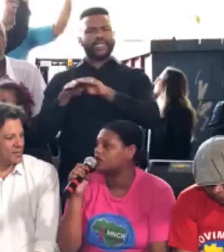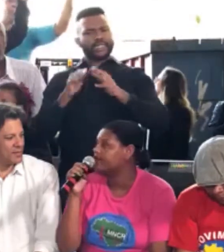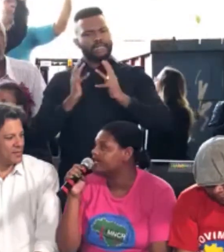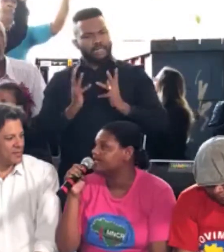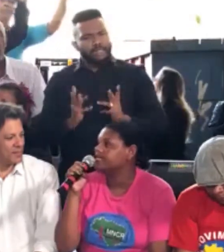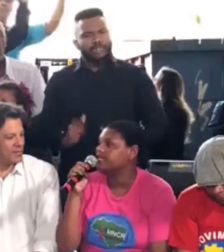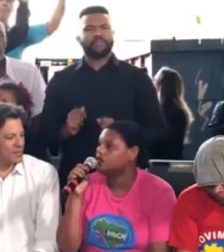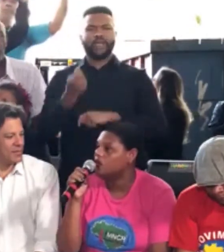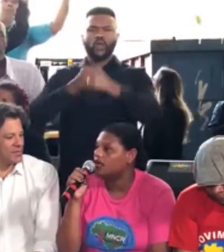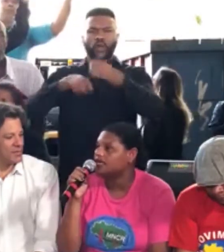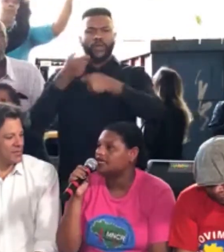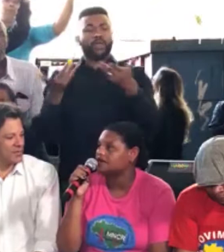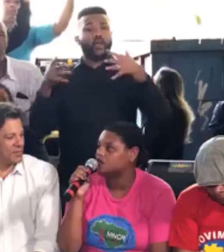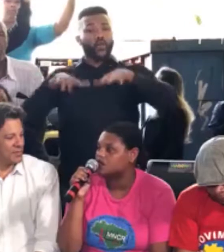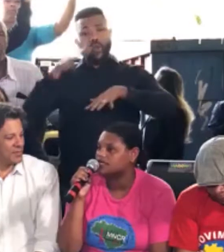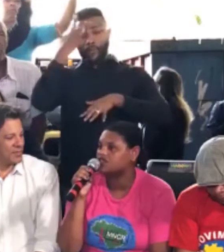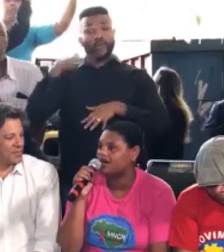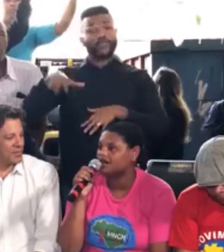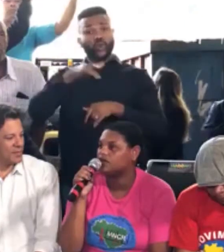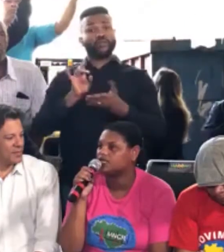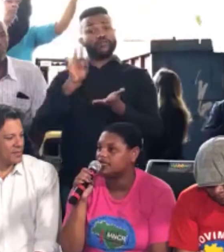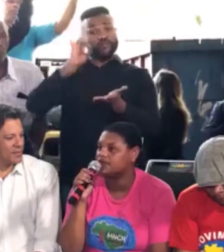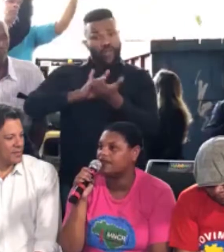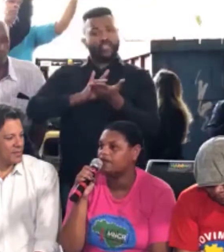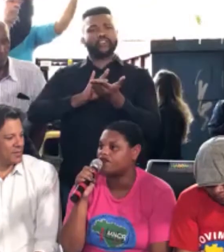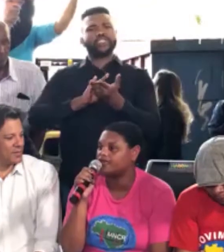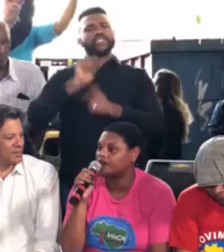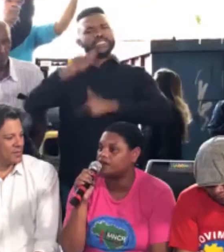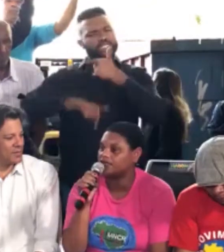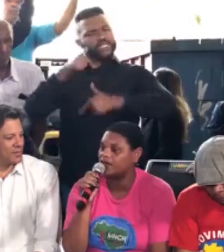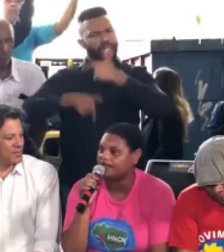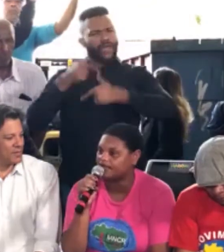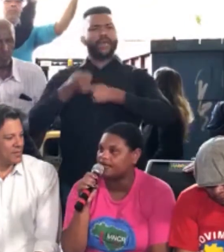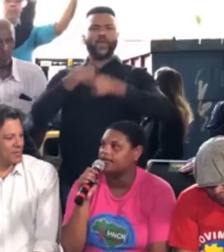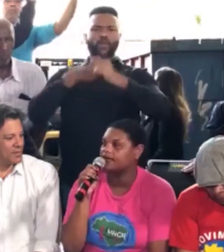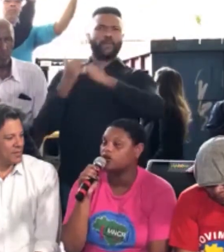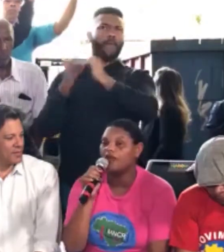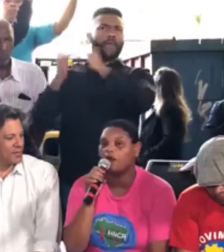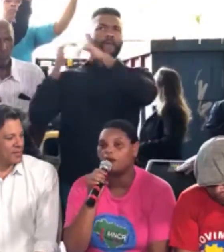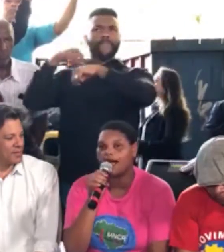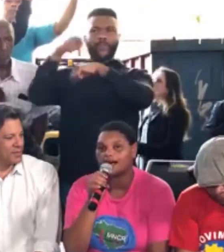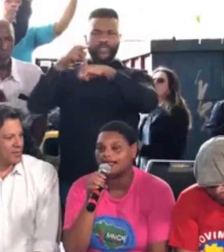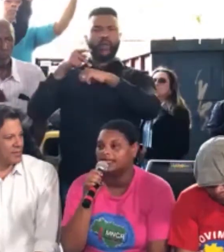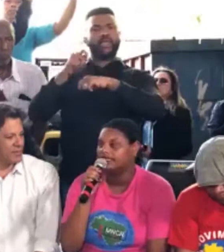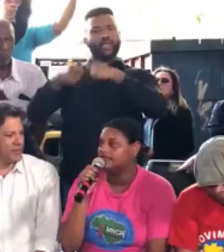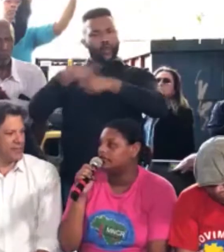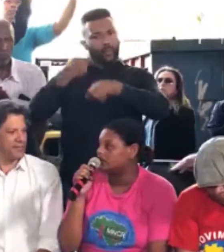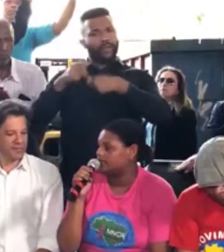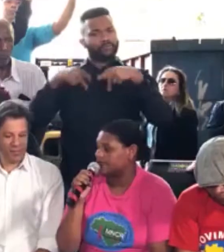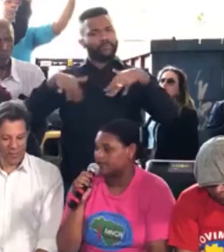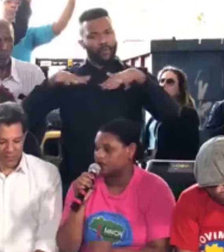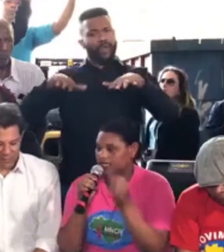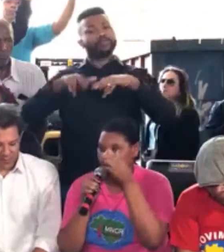uma economia que inclua as pessoas que, de fato, dão sangue para movimentar a economia desse país, que é a economia popular.